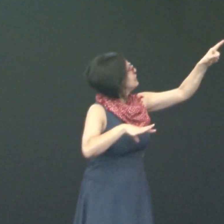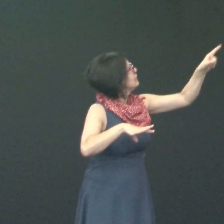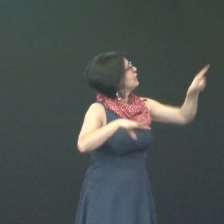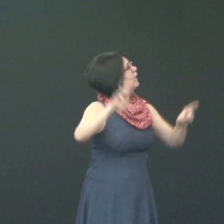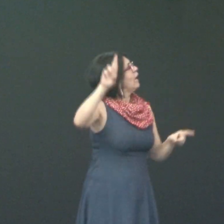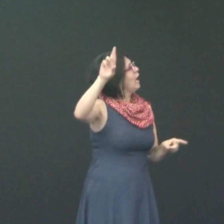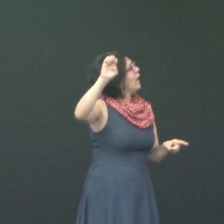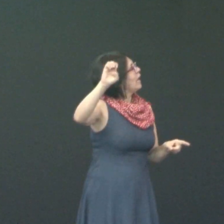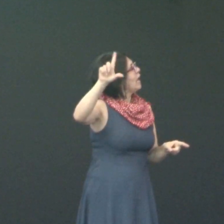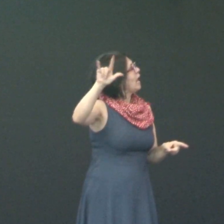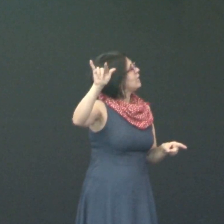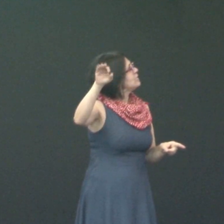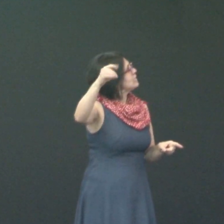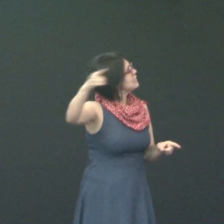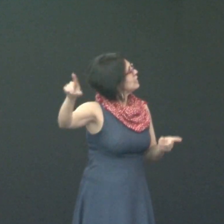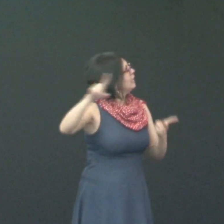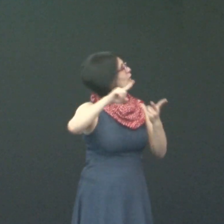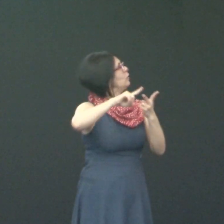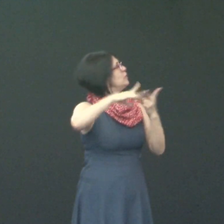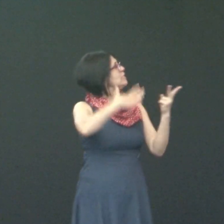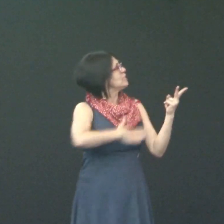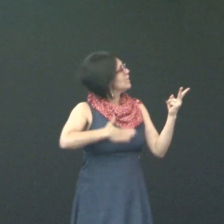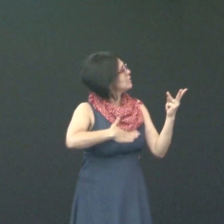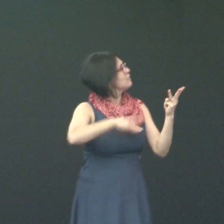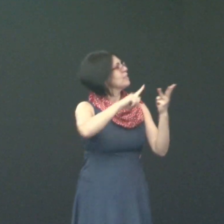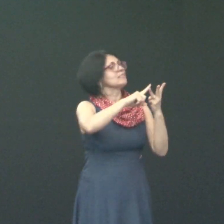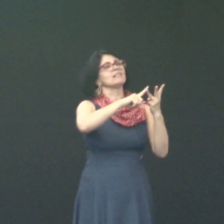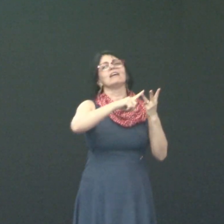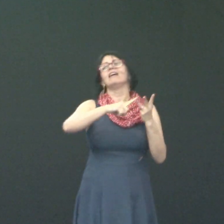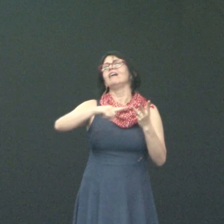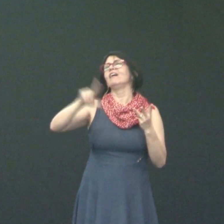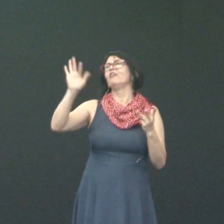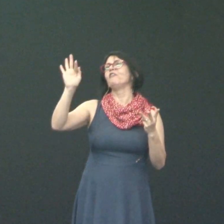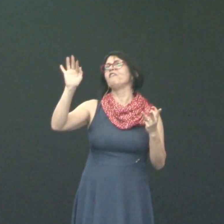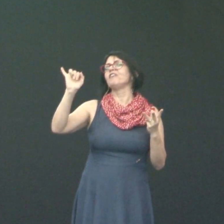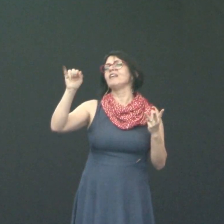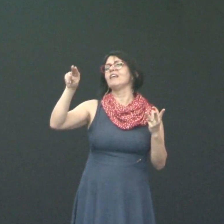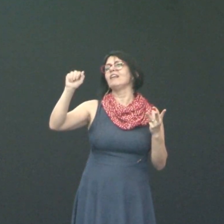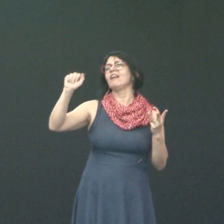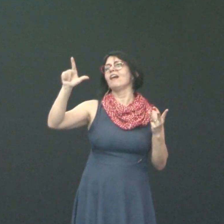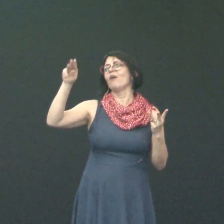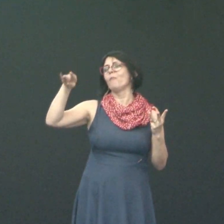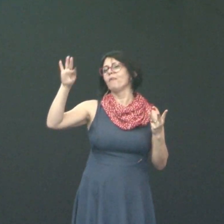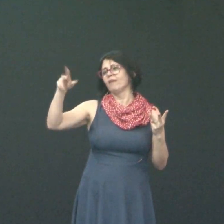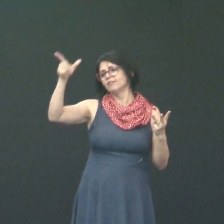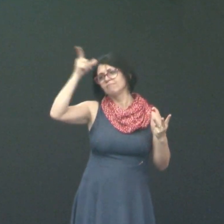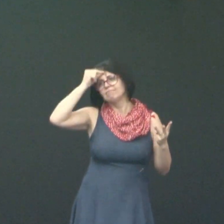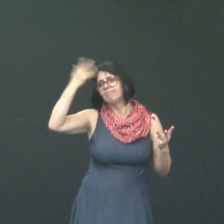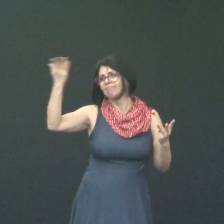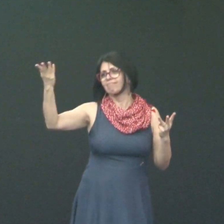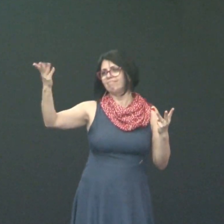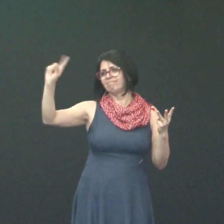Perceberam que para um mesmo sinal nós conseguimos diferentes